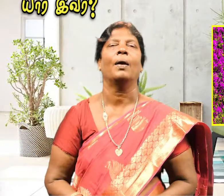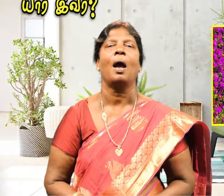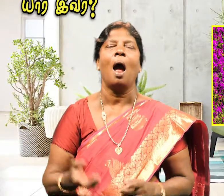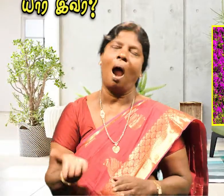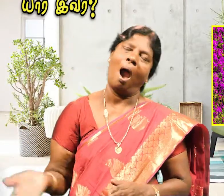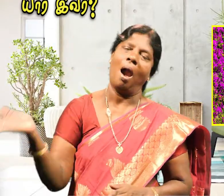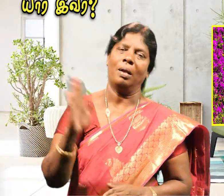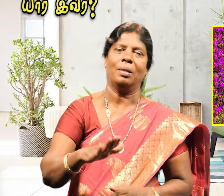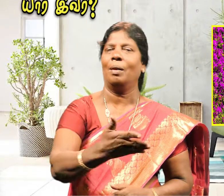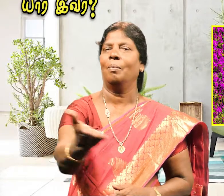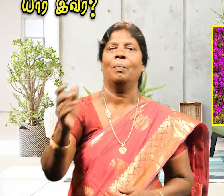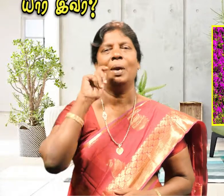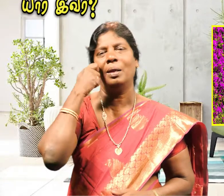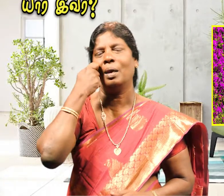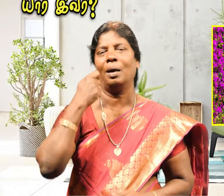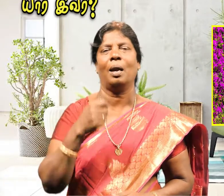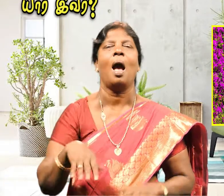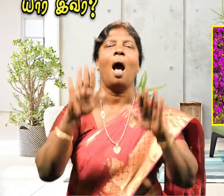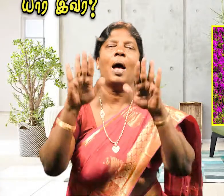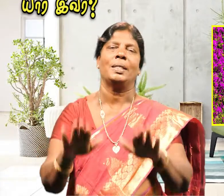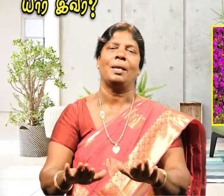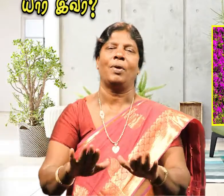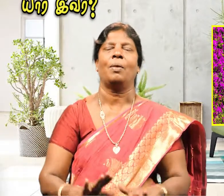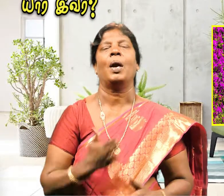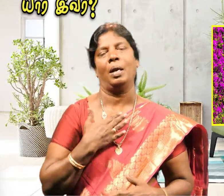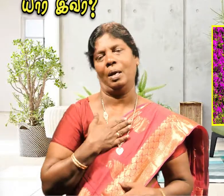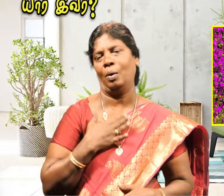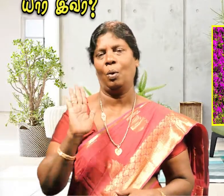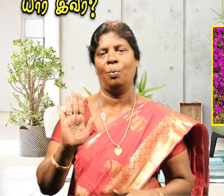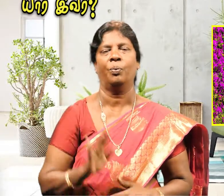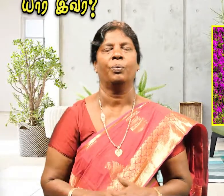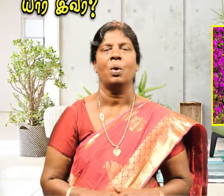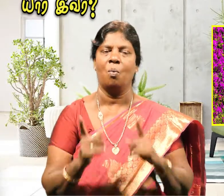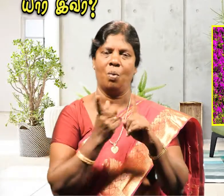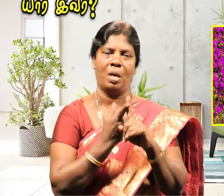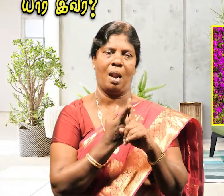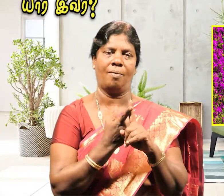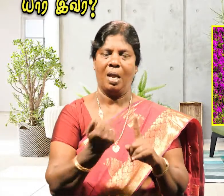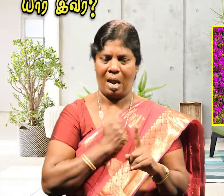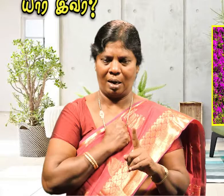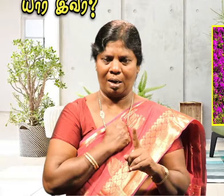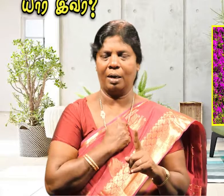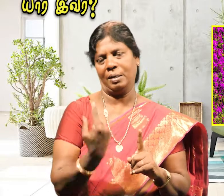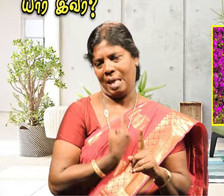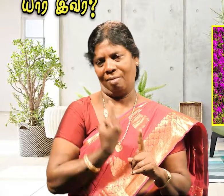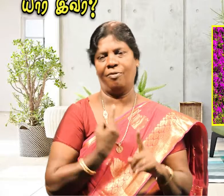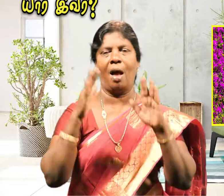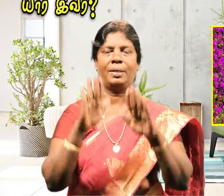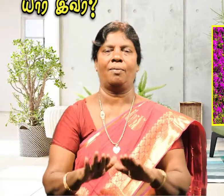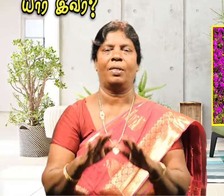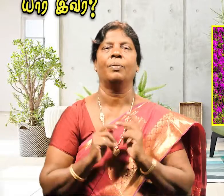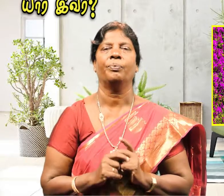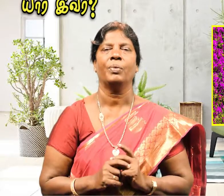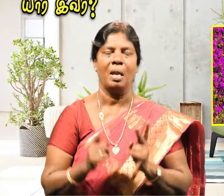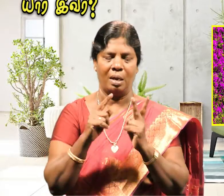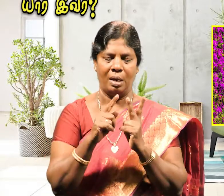கொடுத்திருக்கிறார், அடுத்தவர்களுக்கு நாங்கள் ஆசீர்வாதமாக இருக்கிறோம். முதலாவது நாங்கள் எங்களுக்கு ஆசீர்வாதமாக